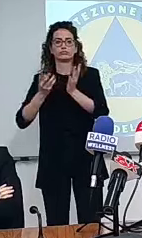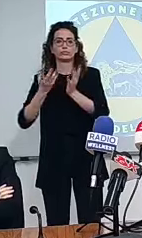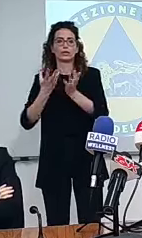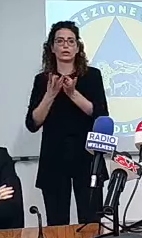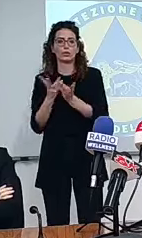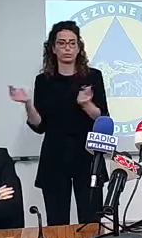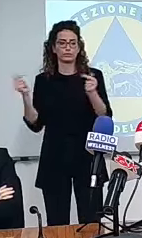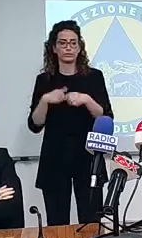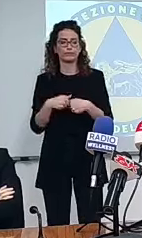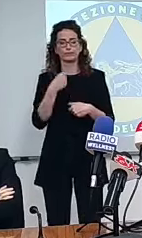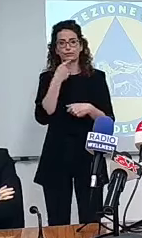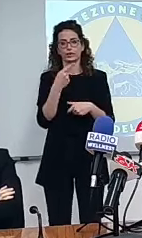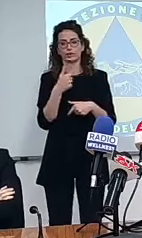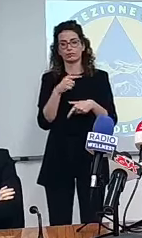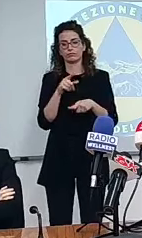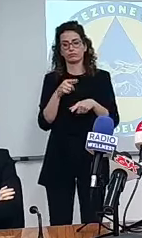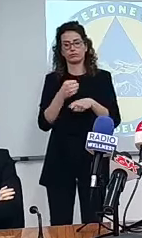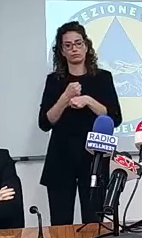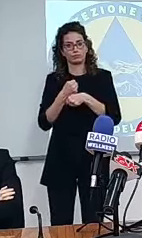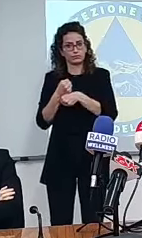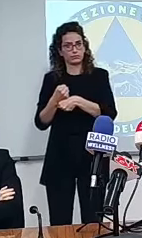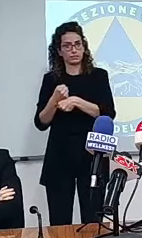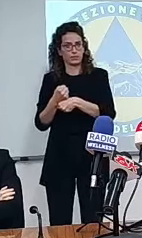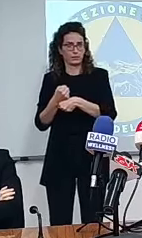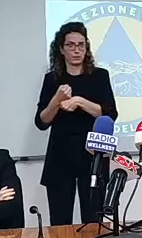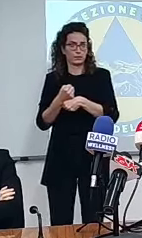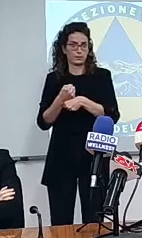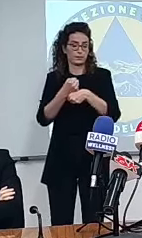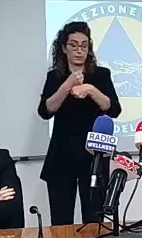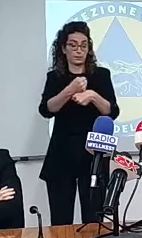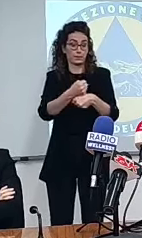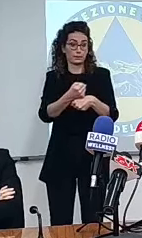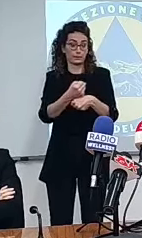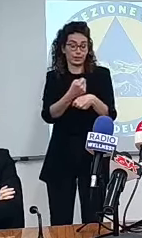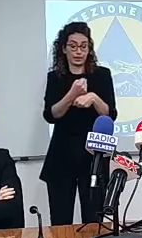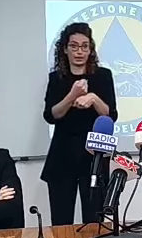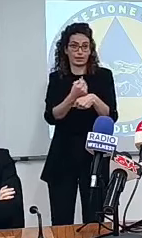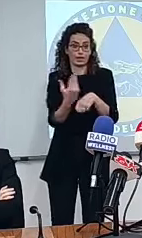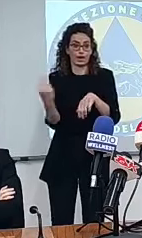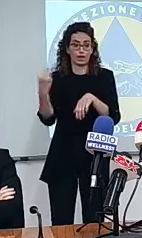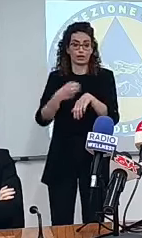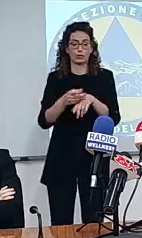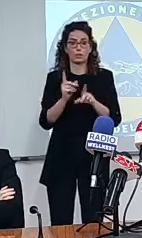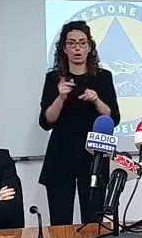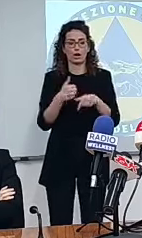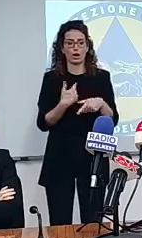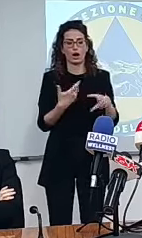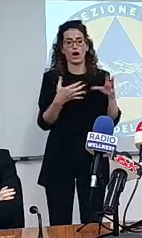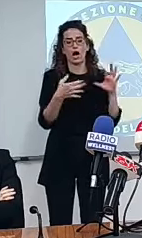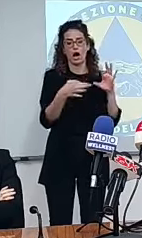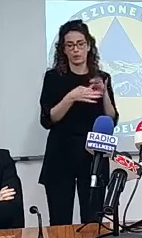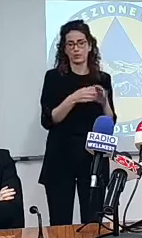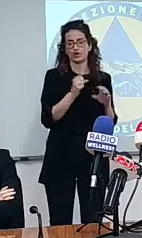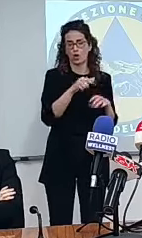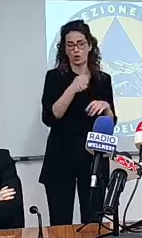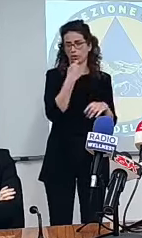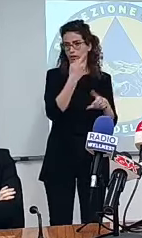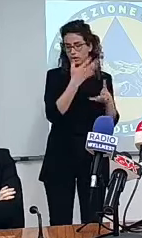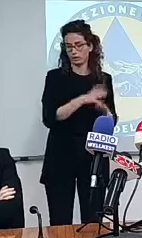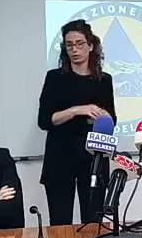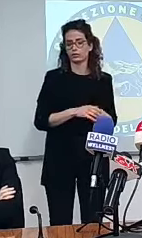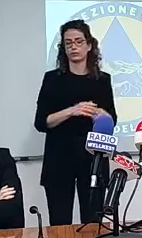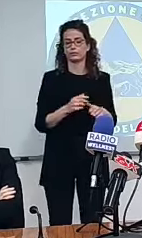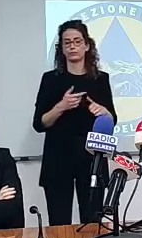dico, prima di passarvi la parola, che gli amici onlus, l'ho detto, ci sono